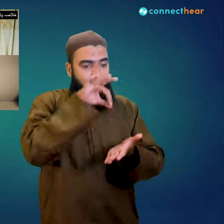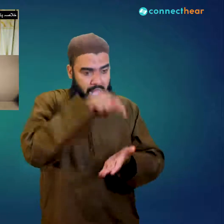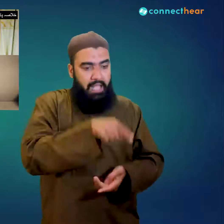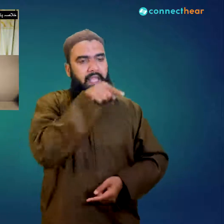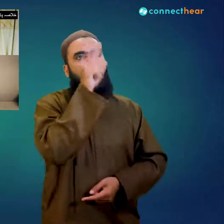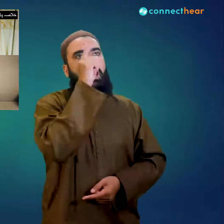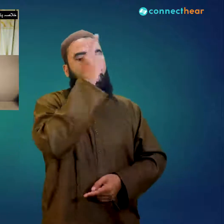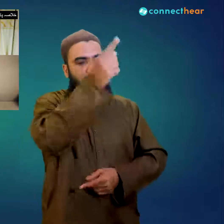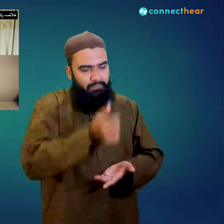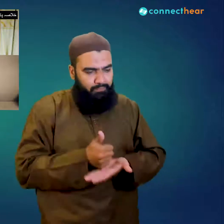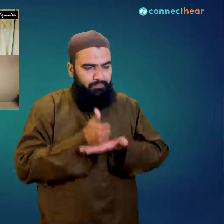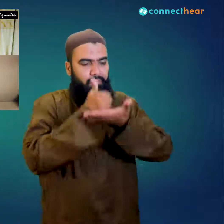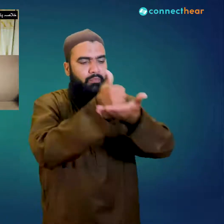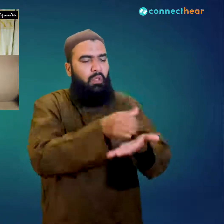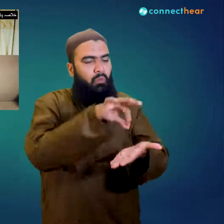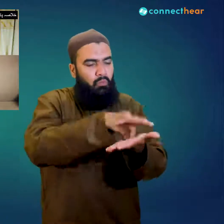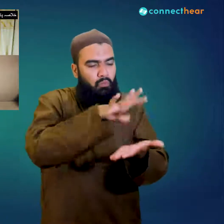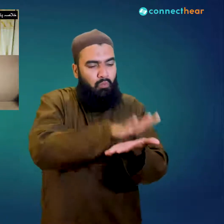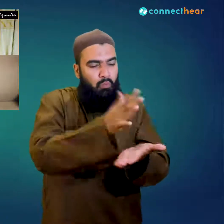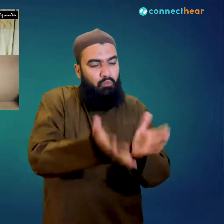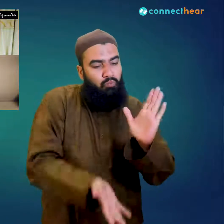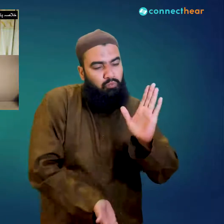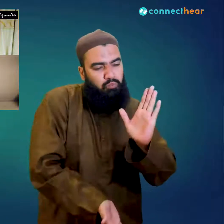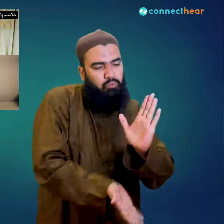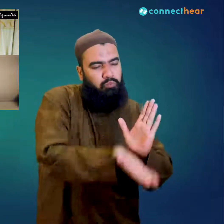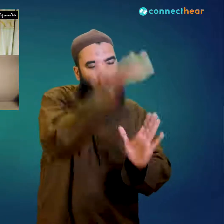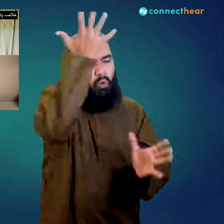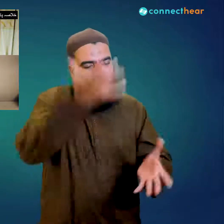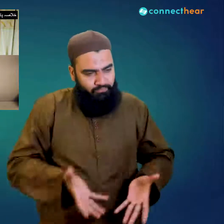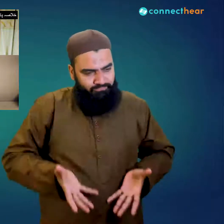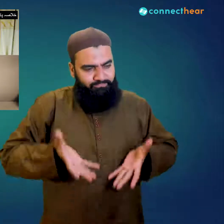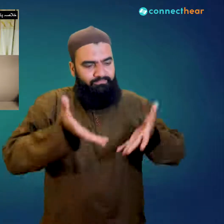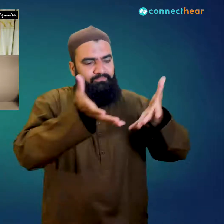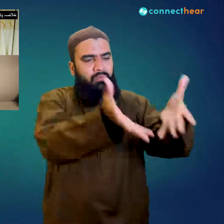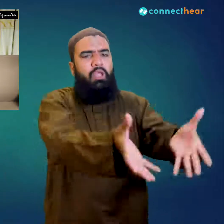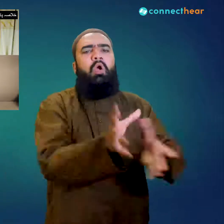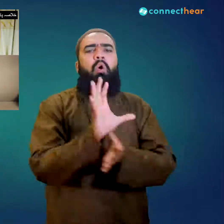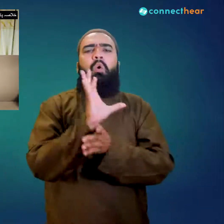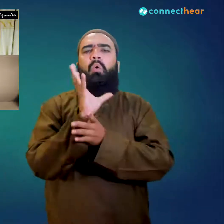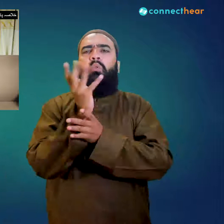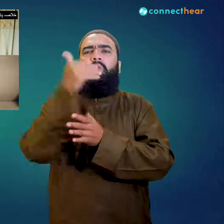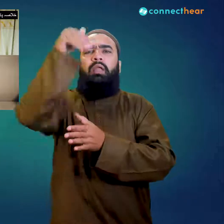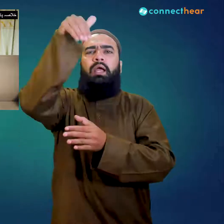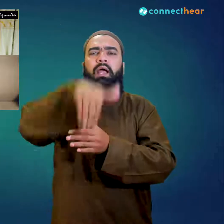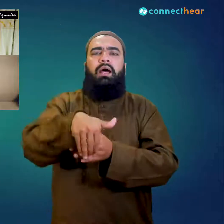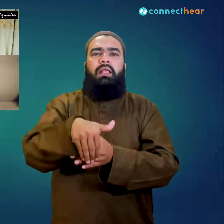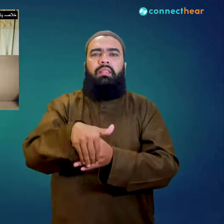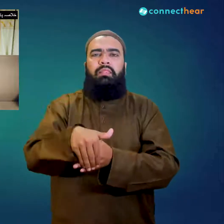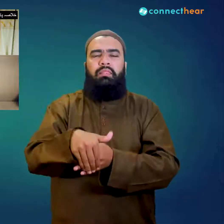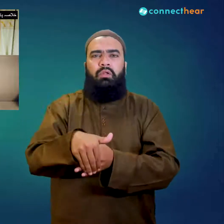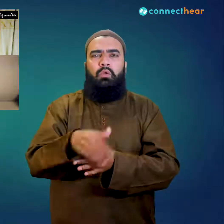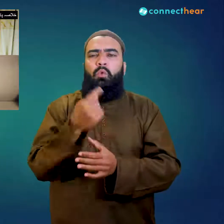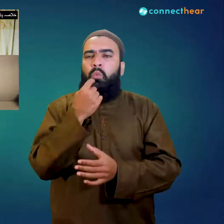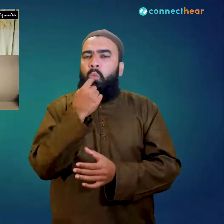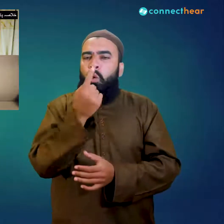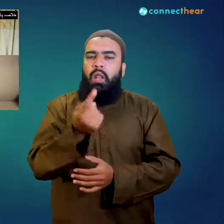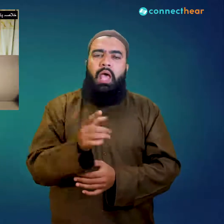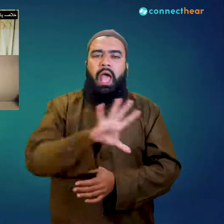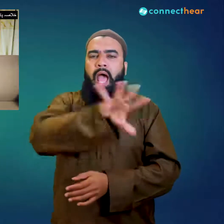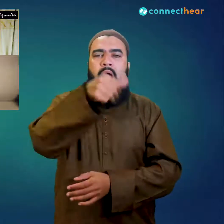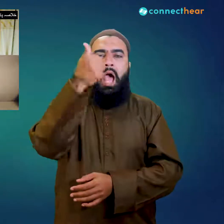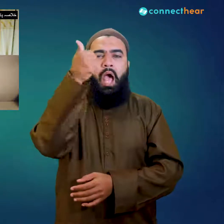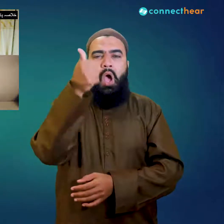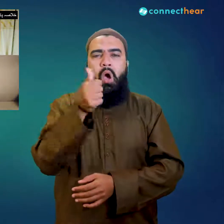منع فرمایا گیا ہے، اور اس کو سود کے زمرے میں شامل فرمایا گیا، اس لیے کہ جس کو قرض دیا گیا اس سے جو واپس لیا جا رہا